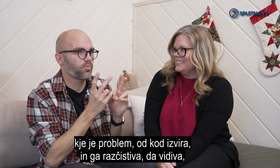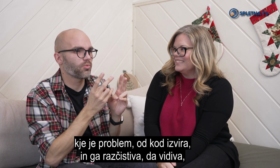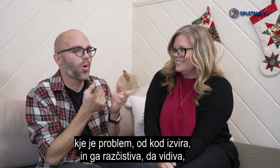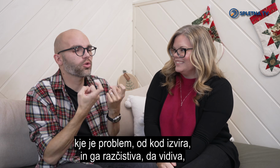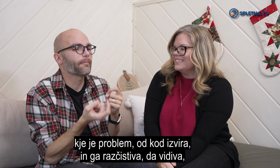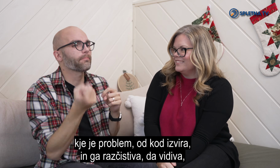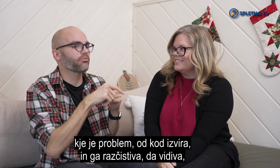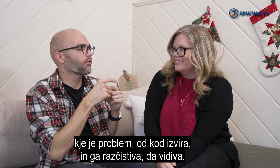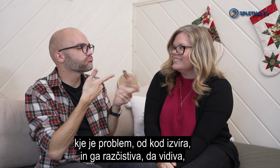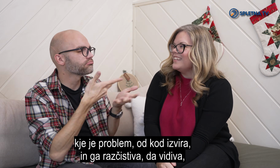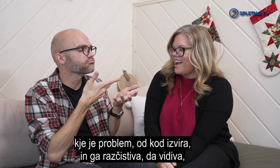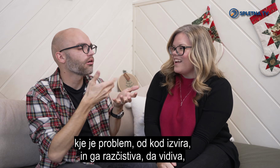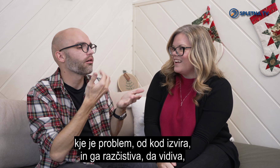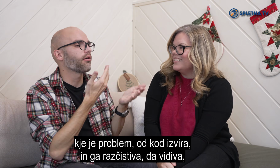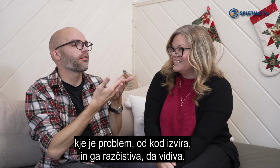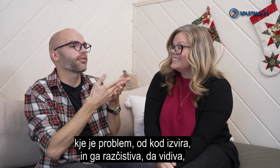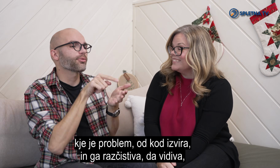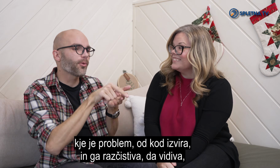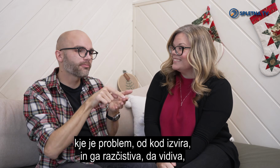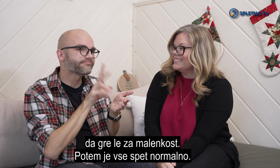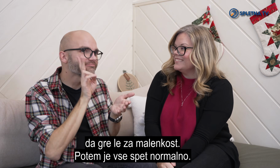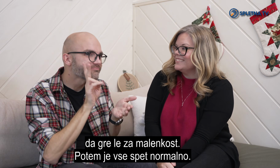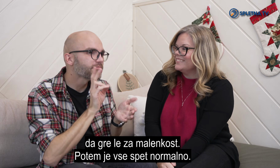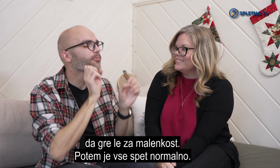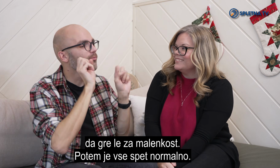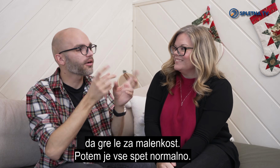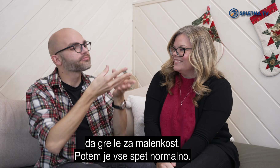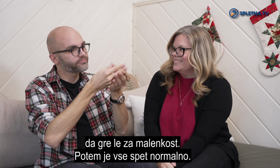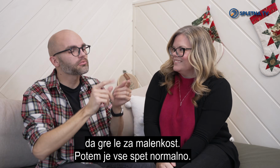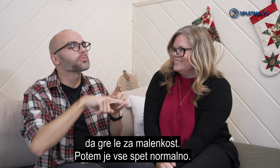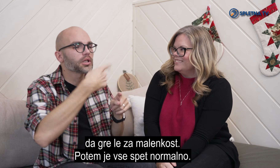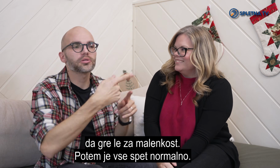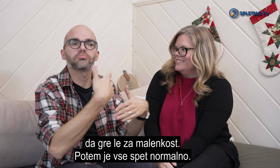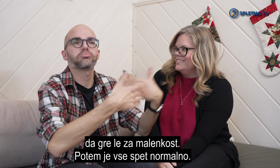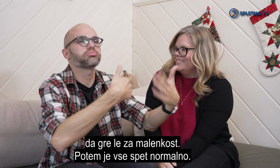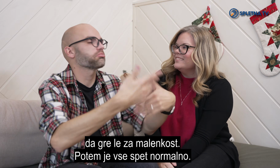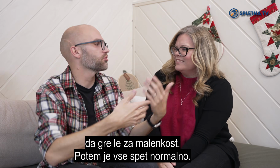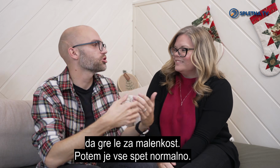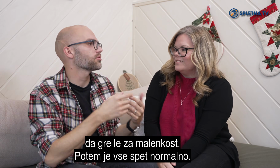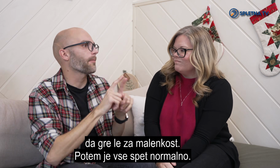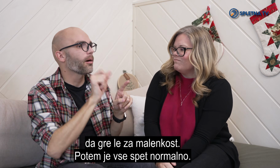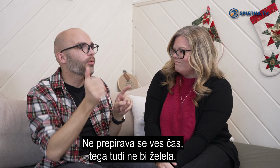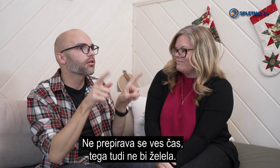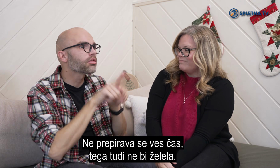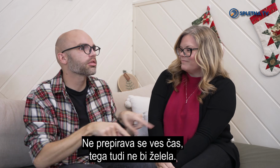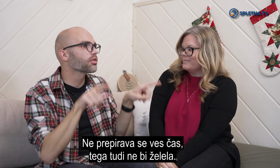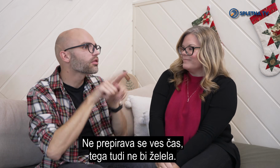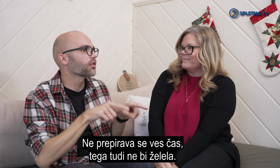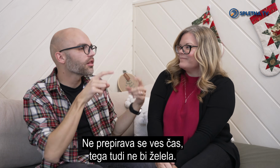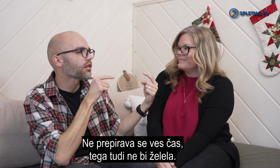je problem, od kod izvira, in ga razčistiva, da vidiva, da gre le za malenkost. Potem je vse spet normalno. Ne prepirava